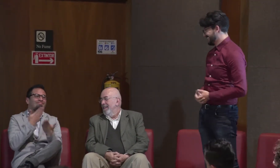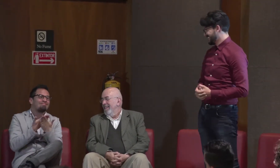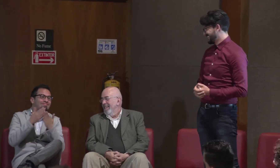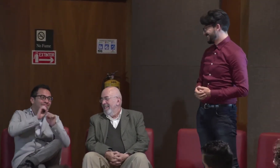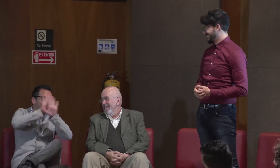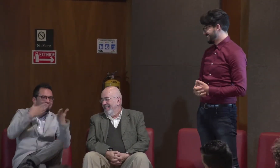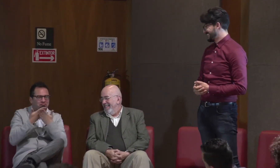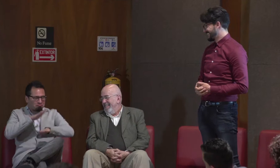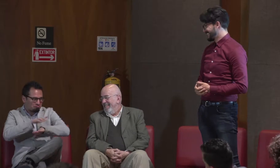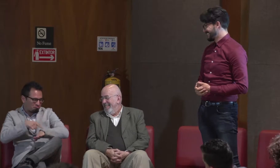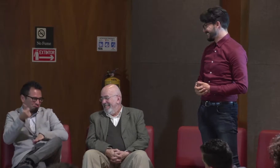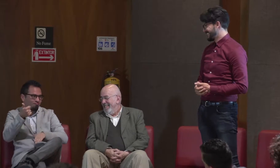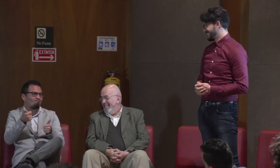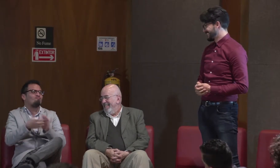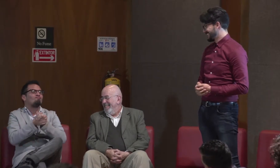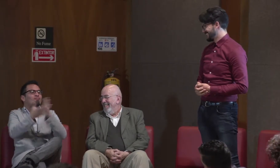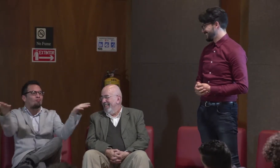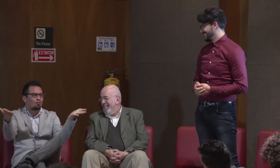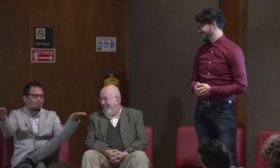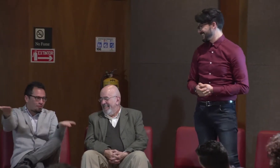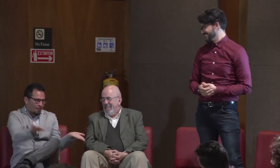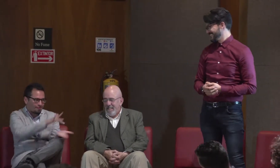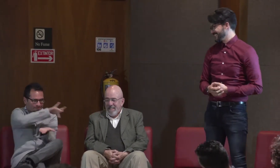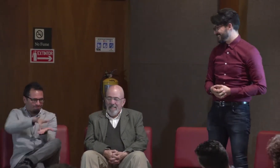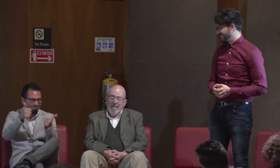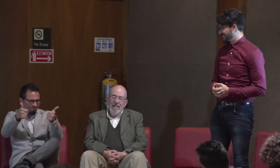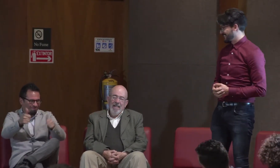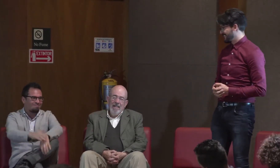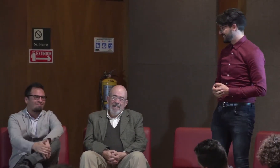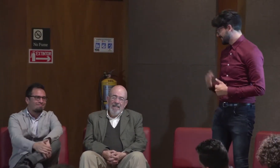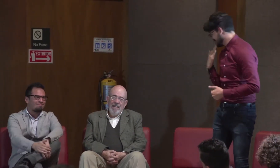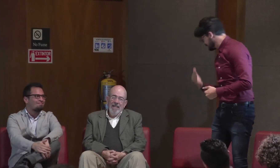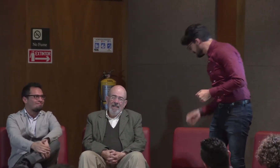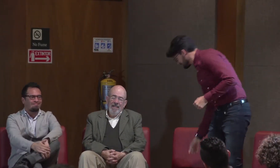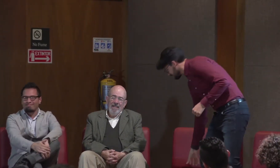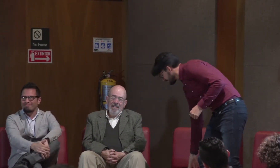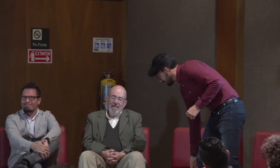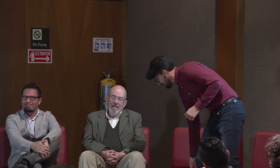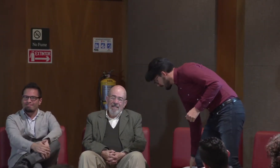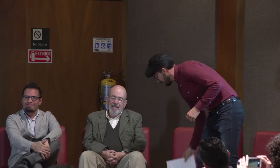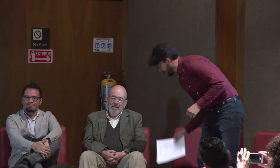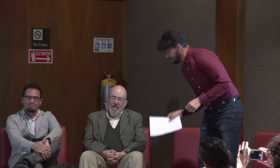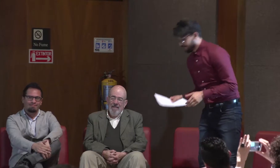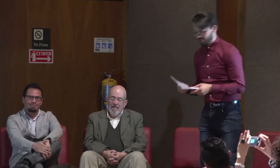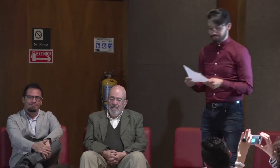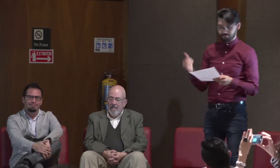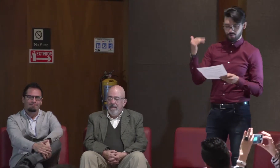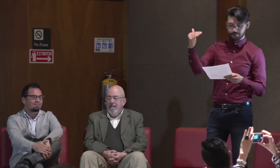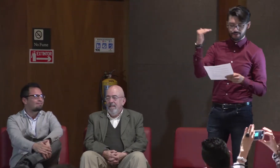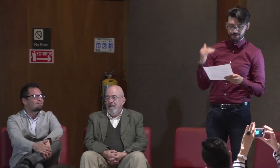¿Cómo estás, Boris? Muy bien. Hola, muy buenos días para todos. Espero que estén muy bien. Bienvenidos a este espacio.